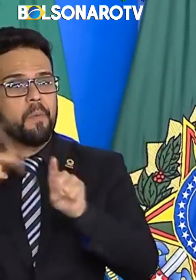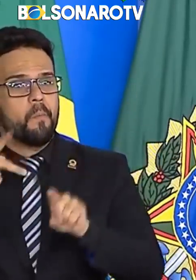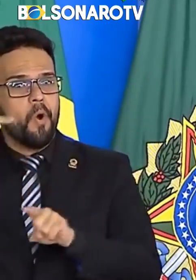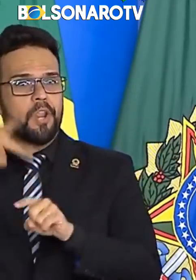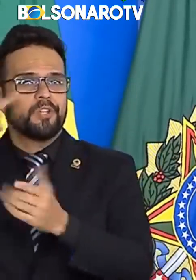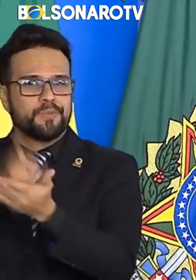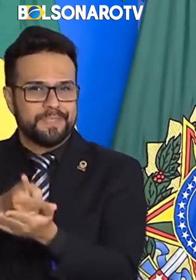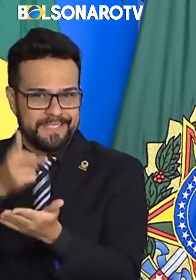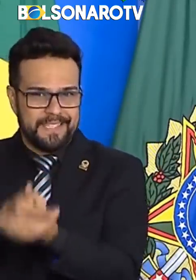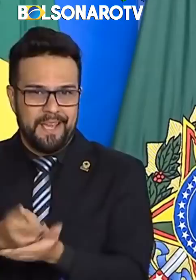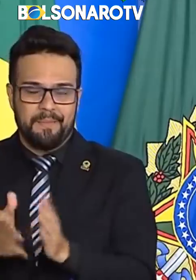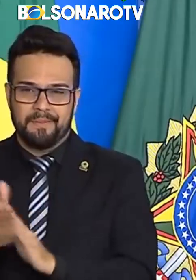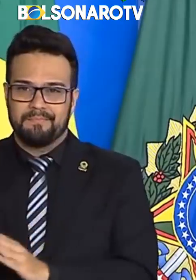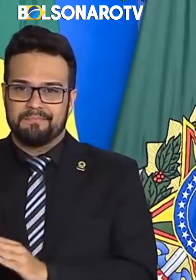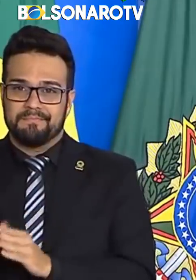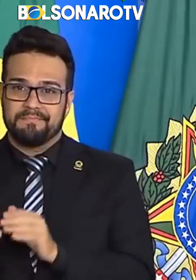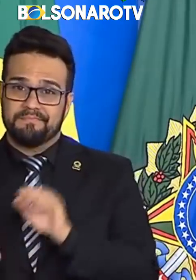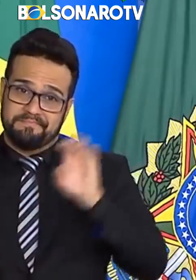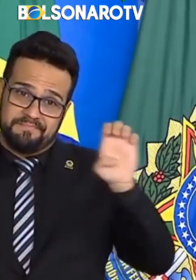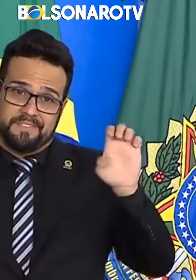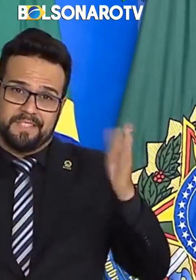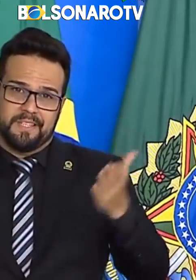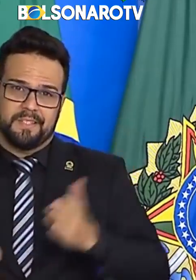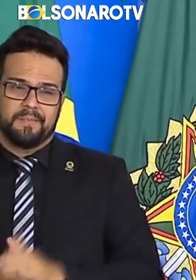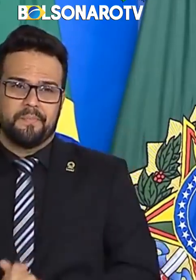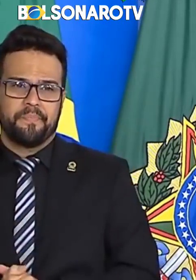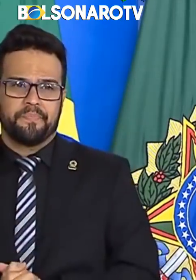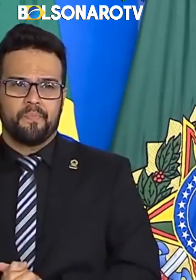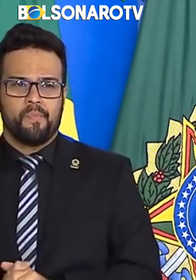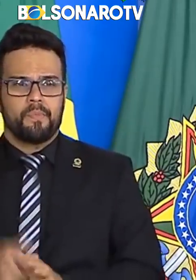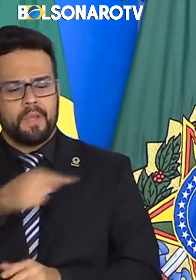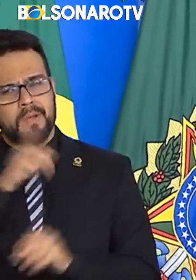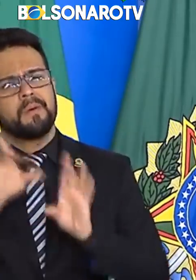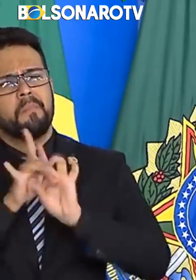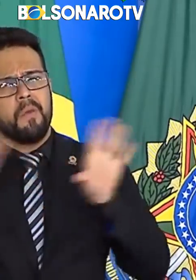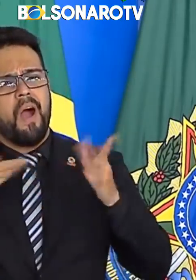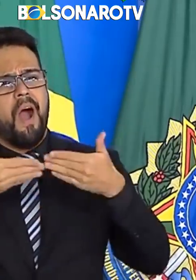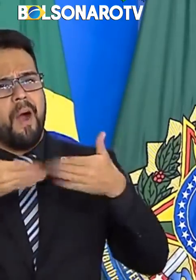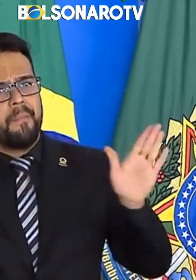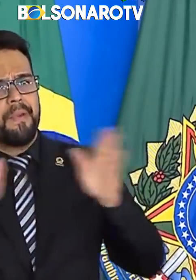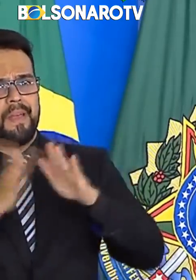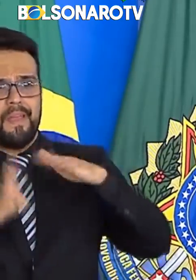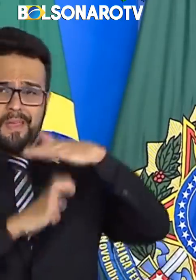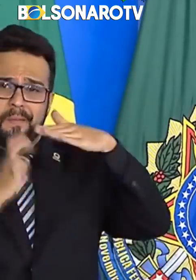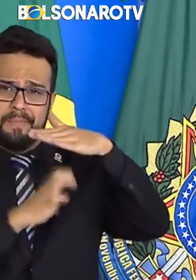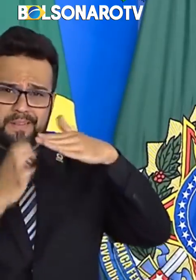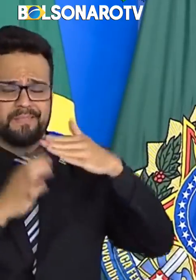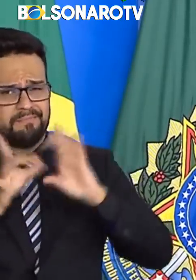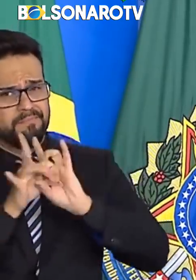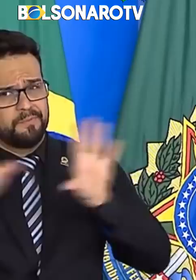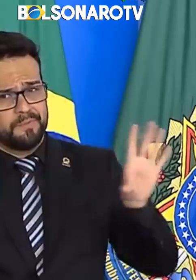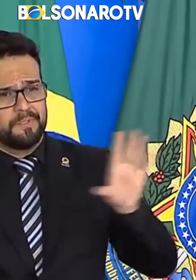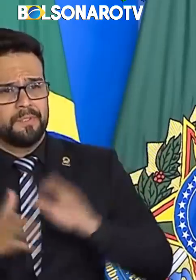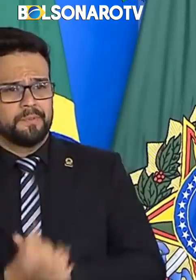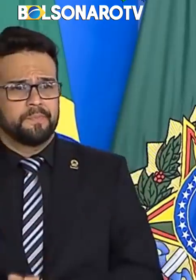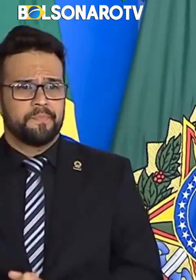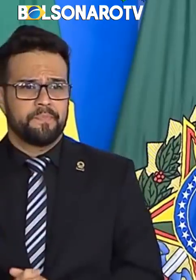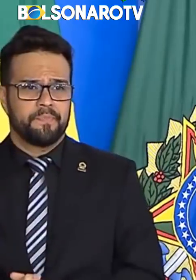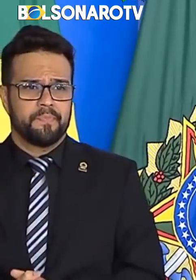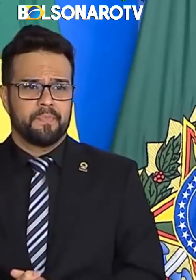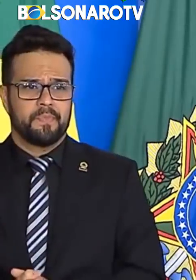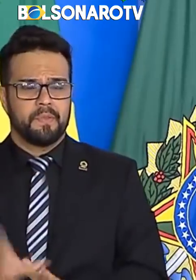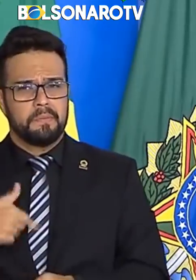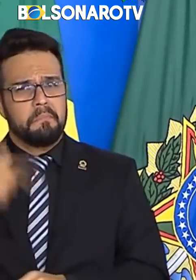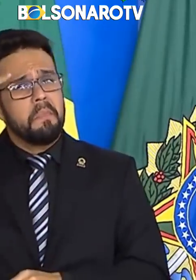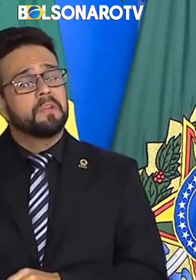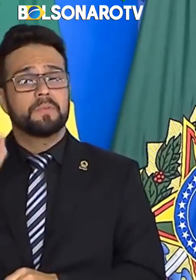sempre, né, lá da esquerda, ele pode abrir uma empresa e empregar quem bem entender lá. Se ele acha que o salário